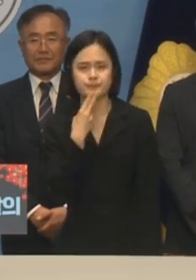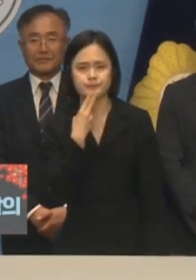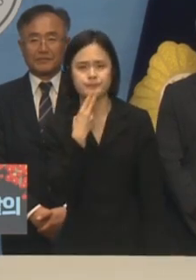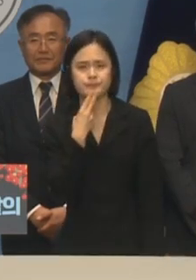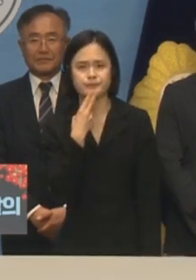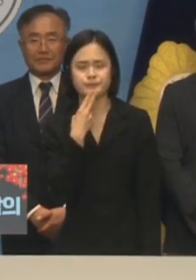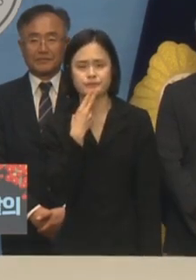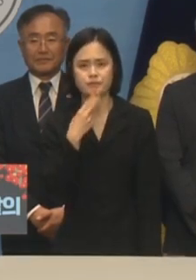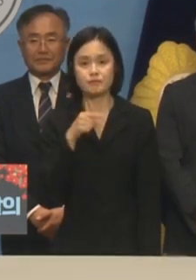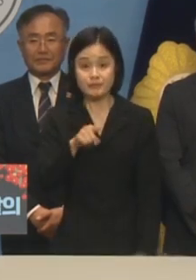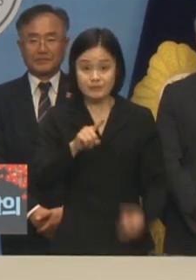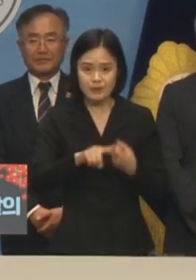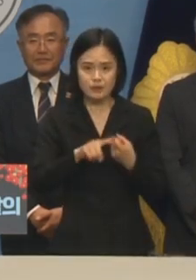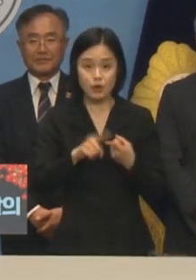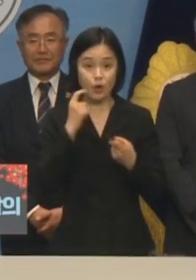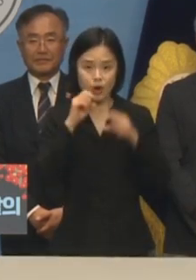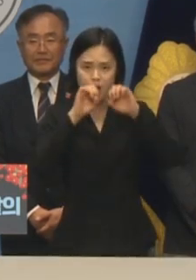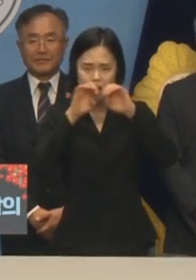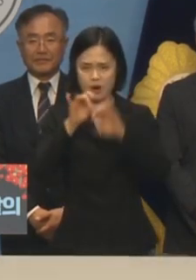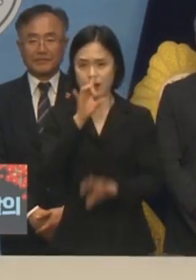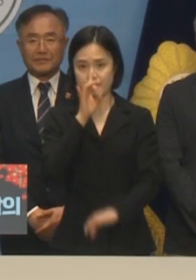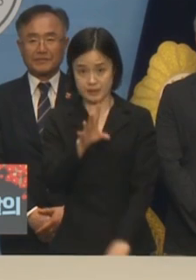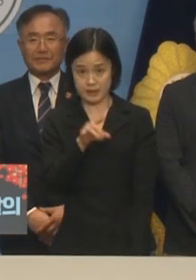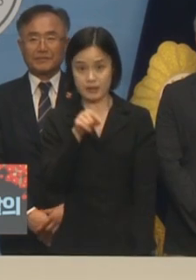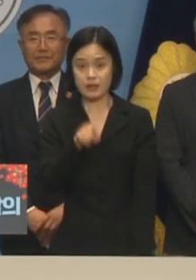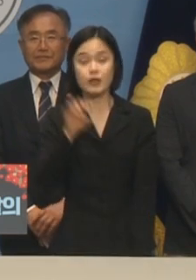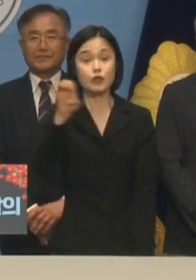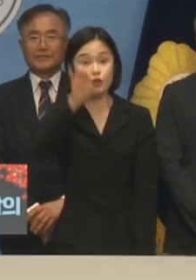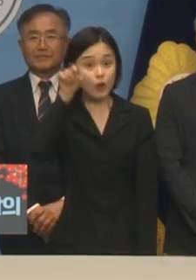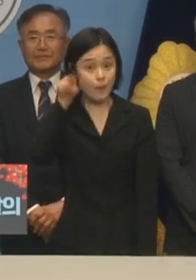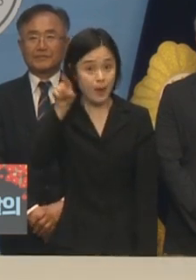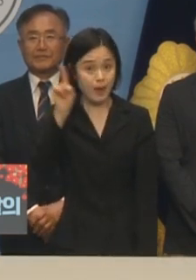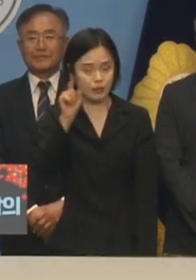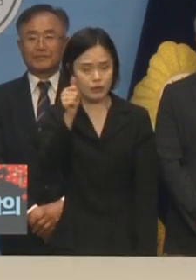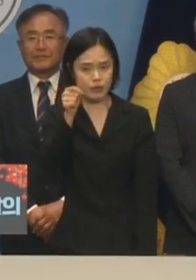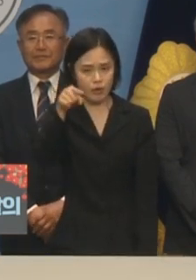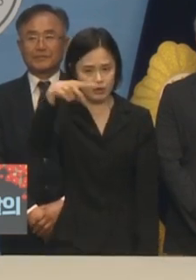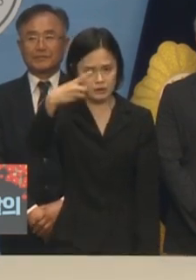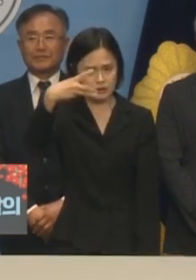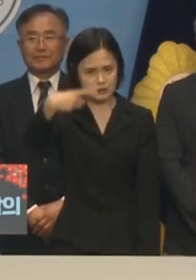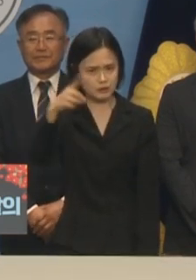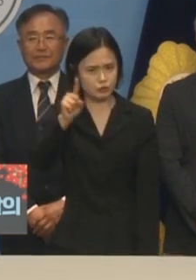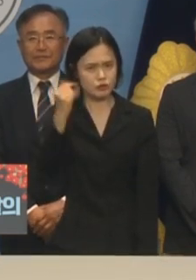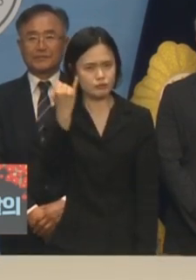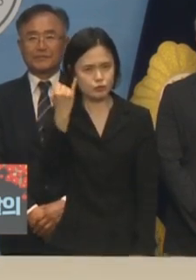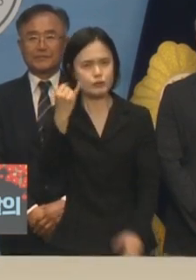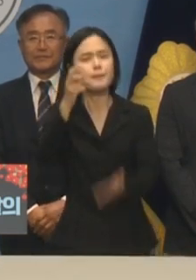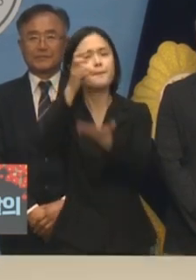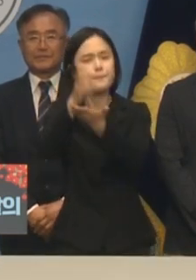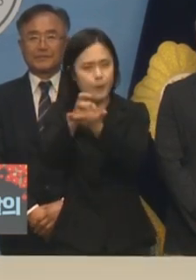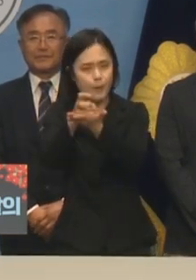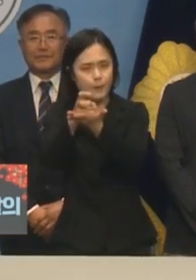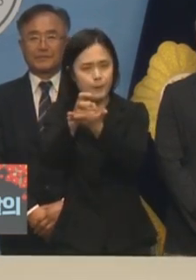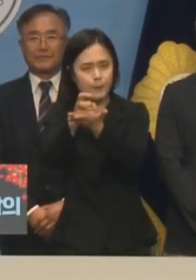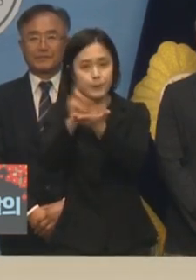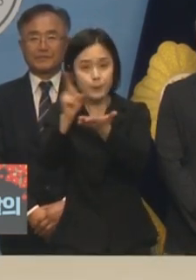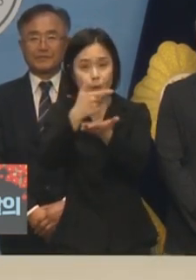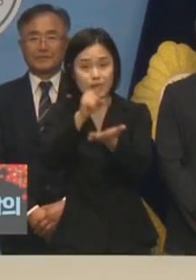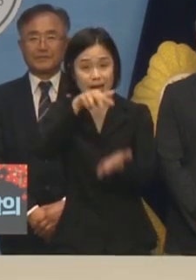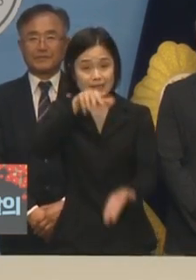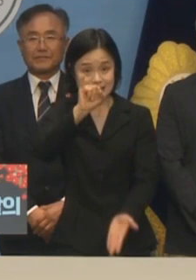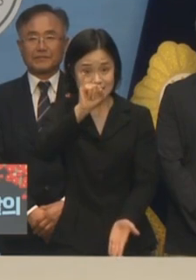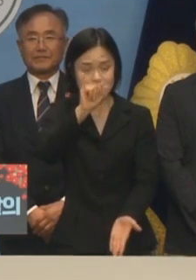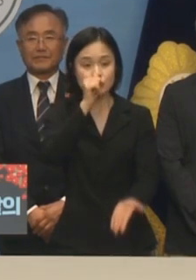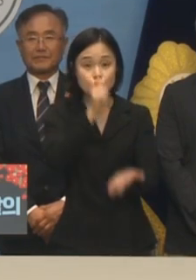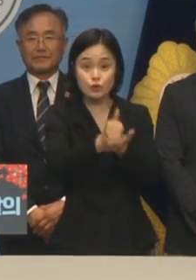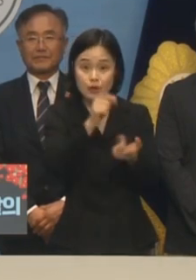상식입니다. 유럽의 홀로코스트 부인 처벌법과 같이 나치 범죄를 부인하는 이들을 처벌하는